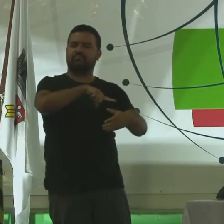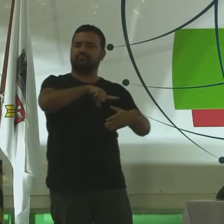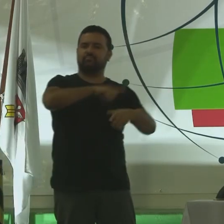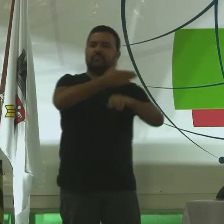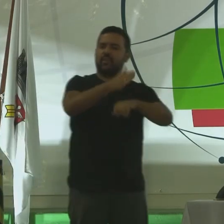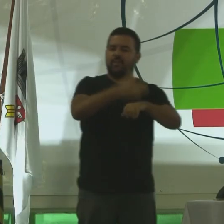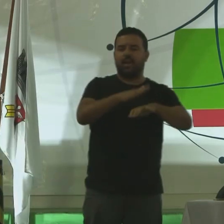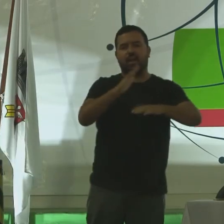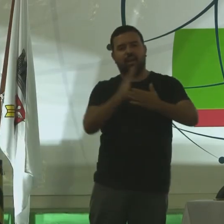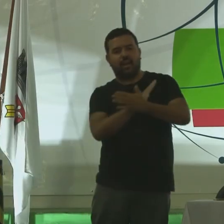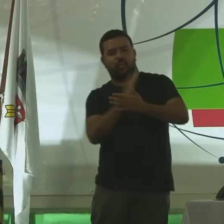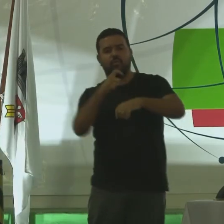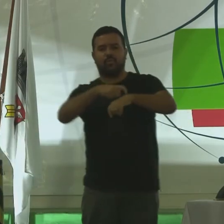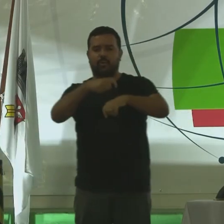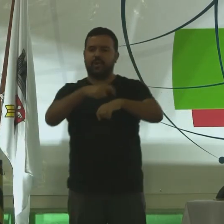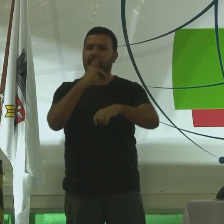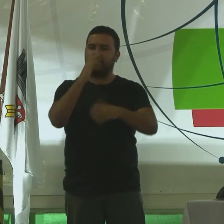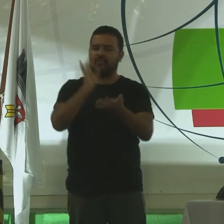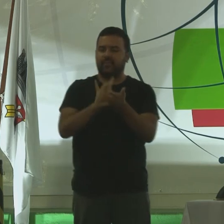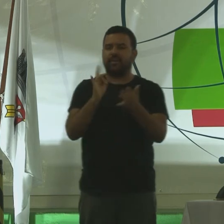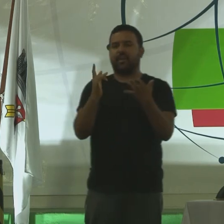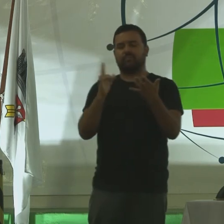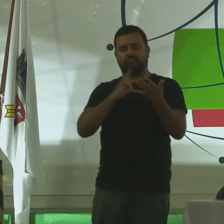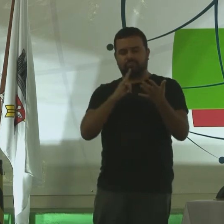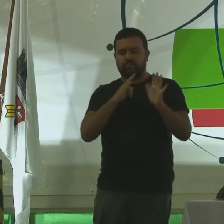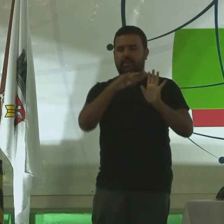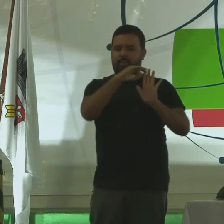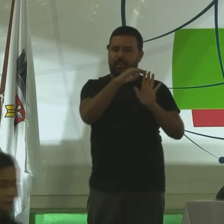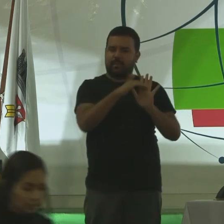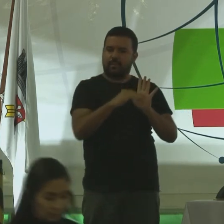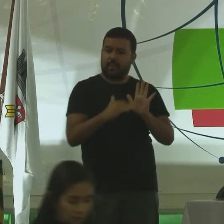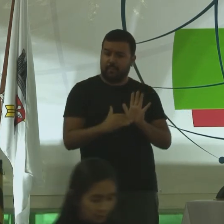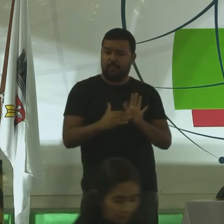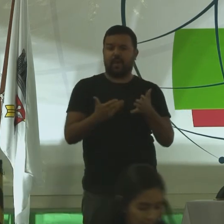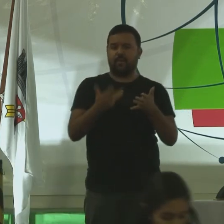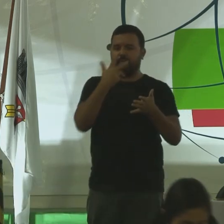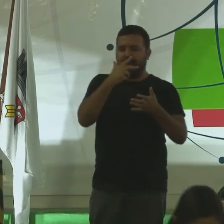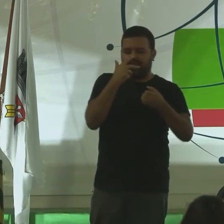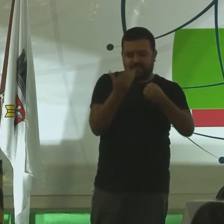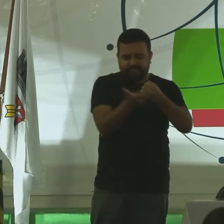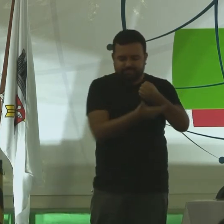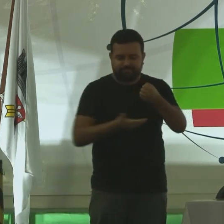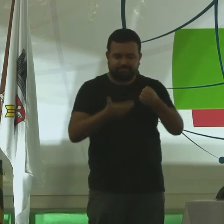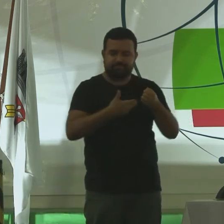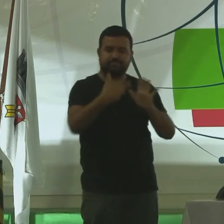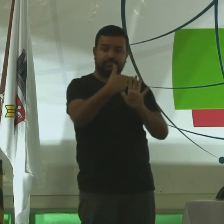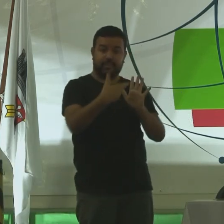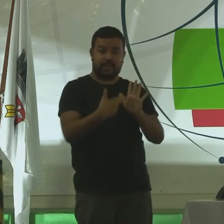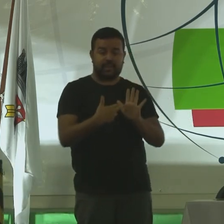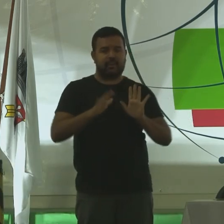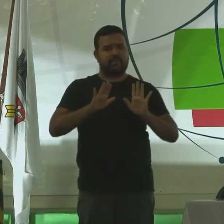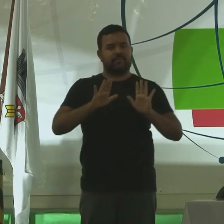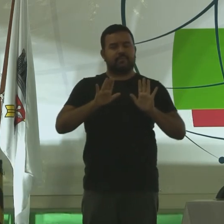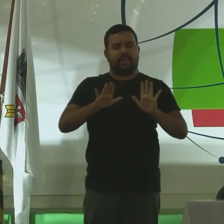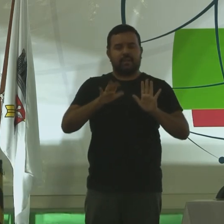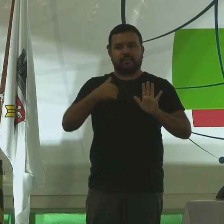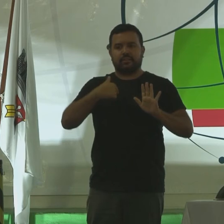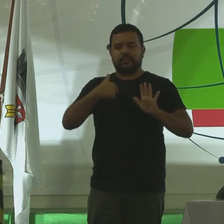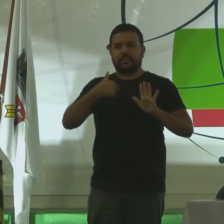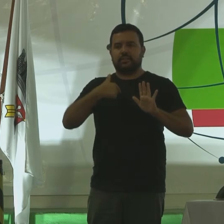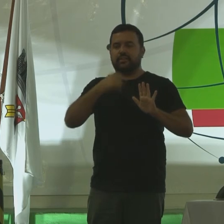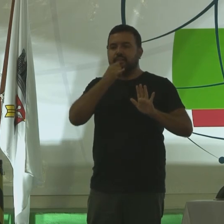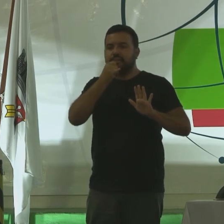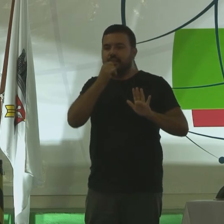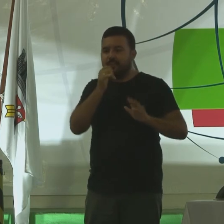sim, abordarão essas questões, tangenciarão essas regras, mas necessariamente eu tenho que